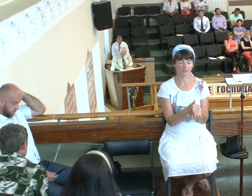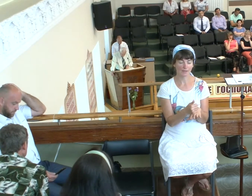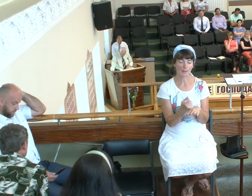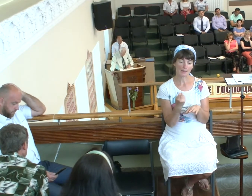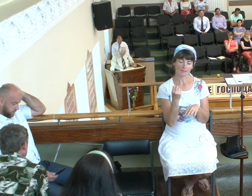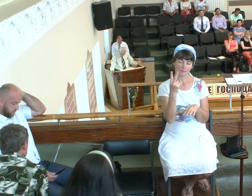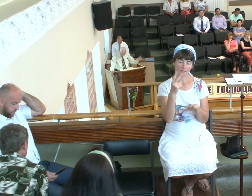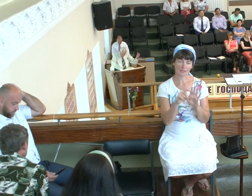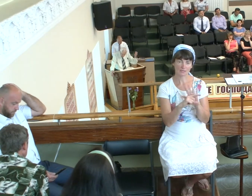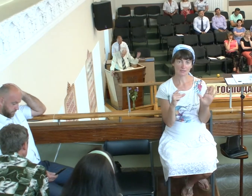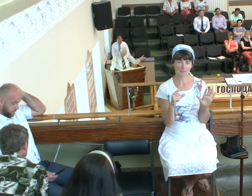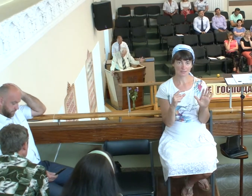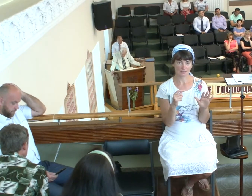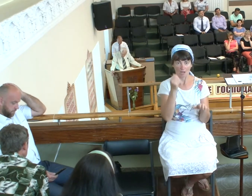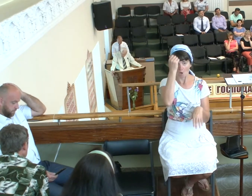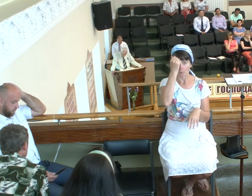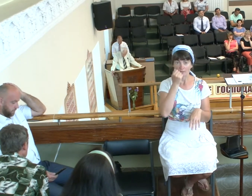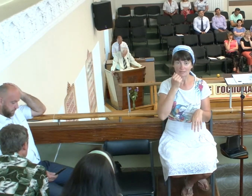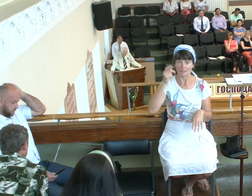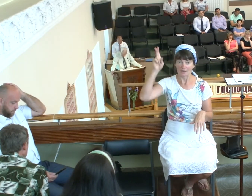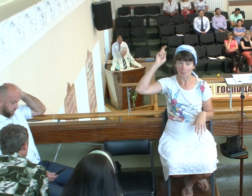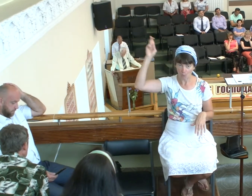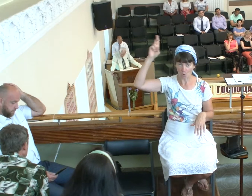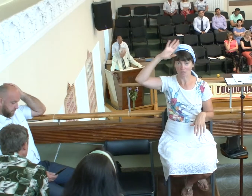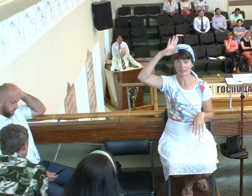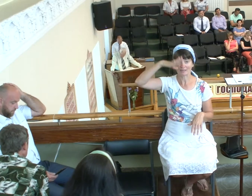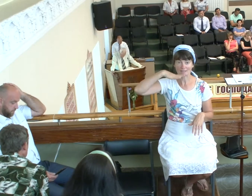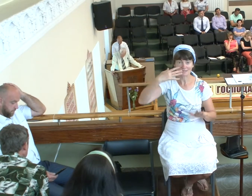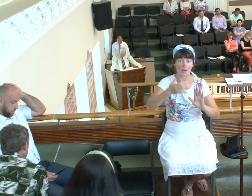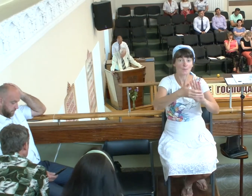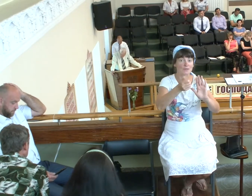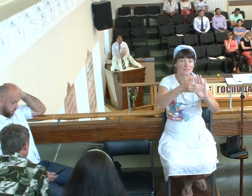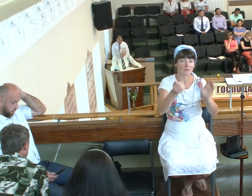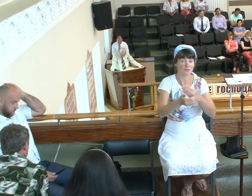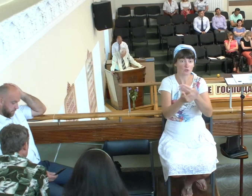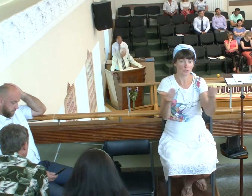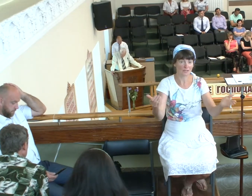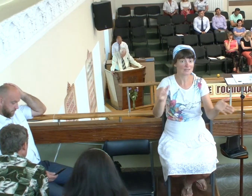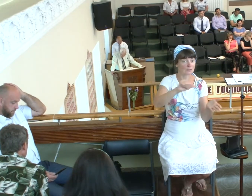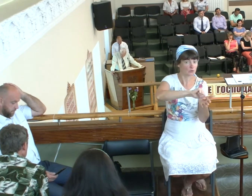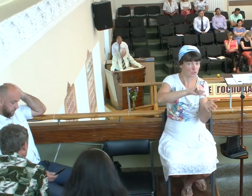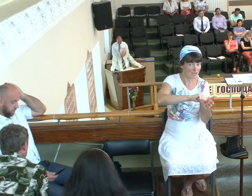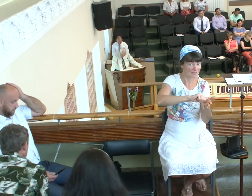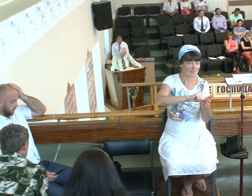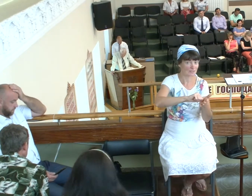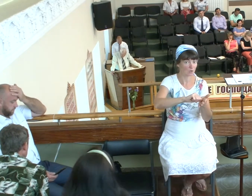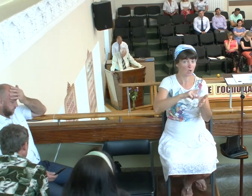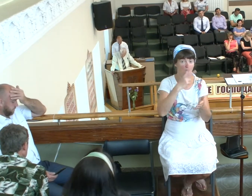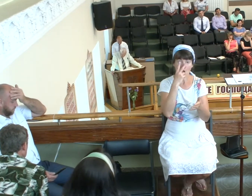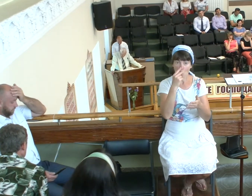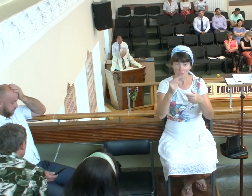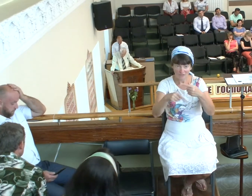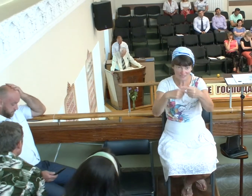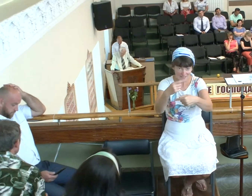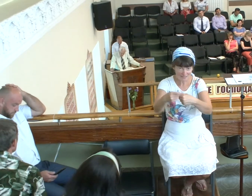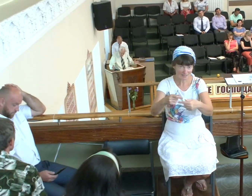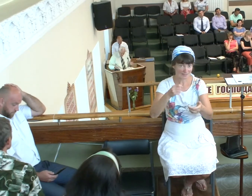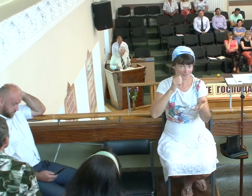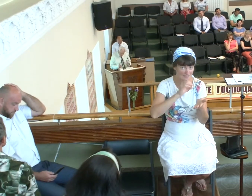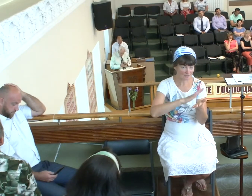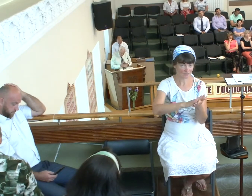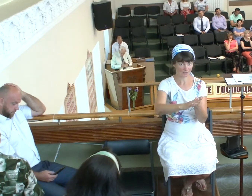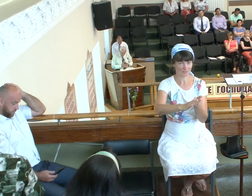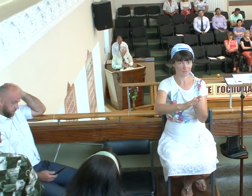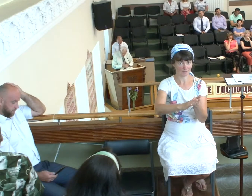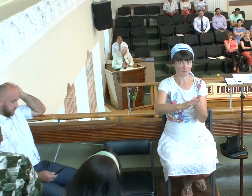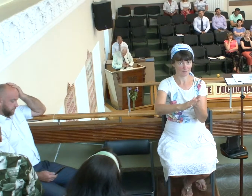12 стиха: благодаря Бога и Отца, призвавшего нас к участию в наследии святых во свете,